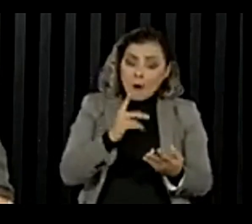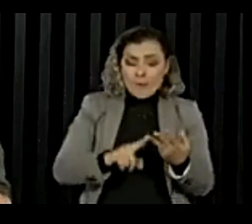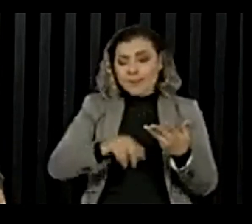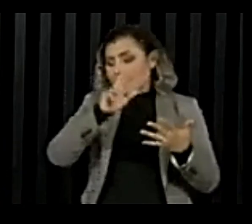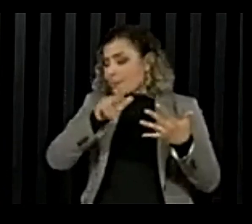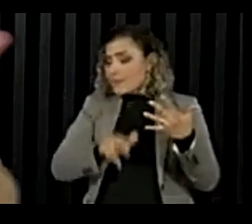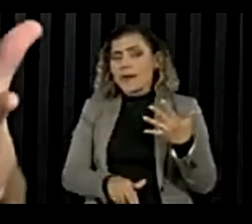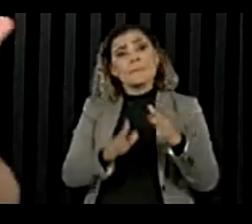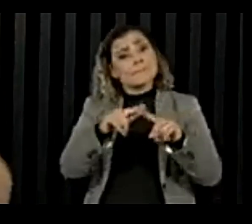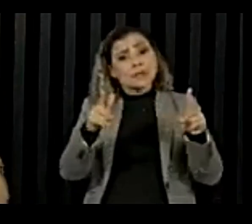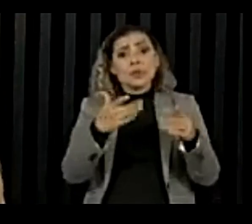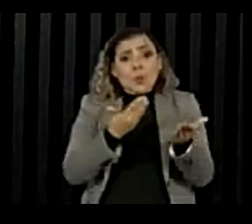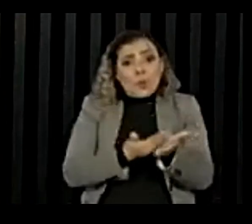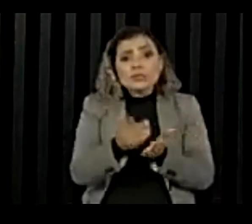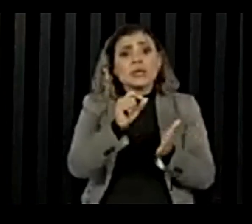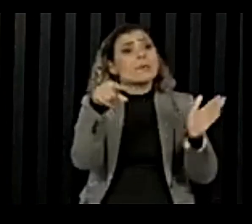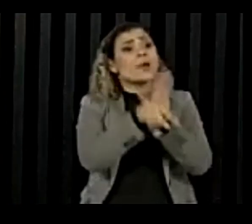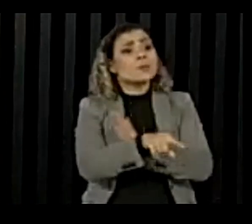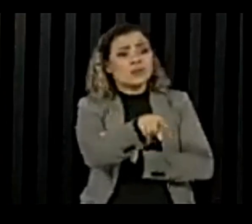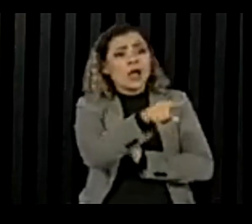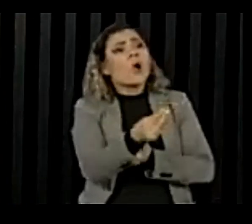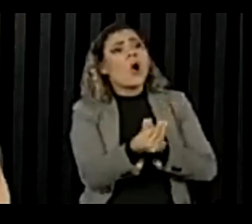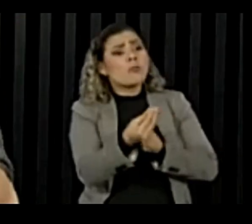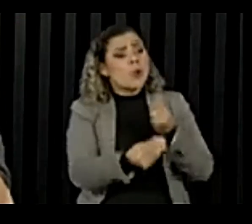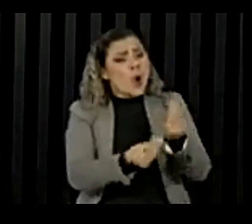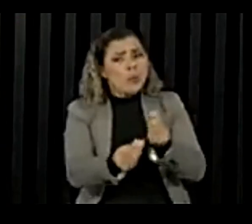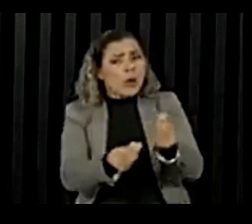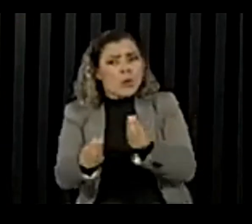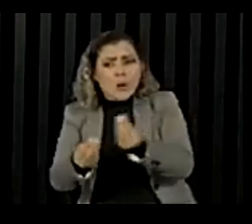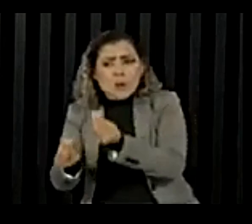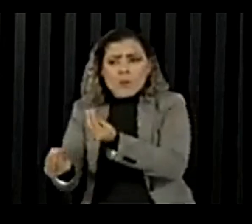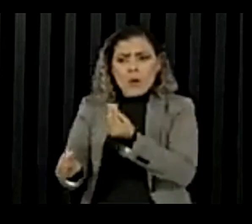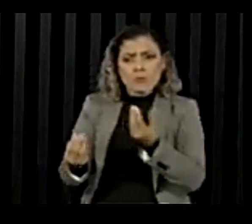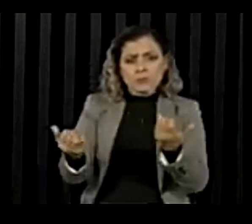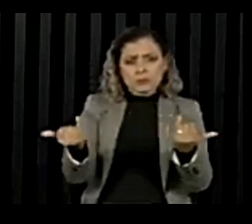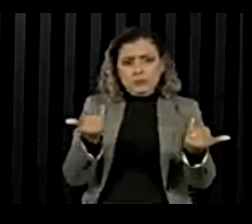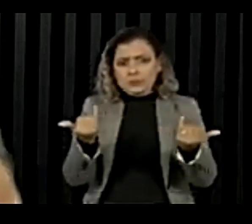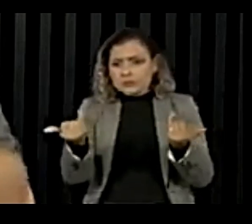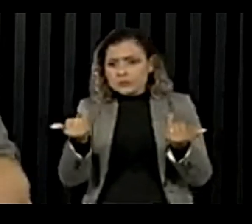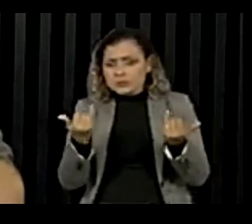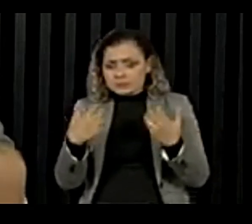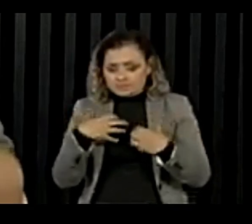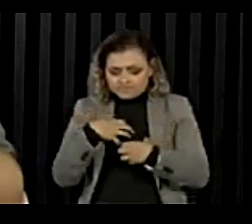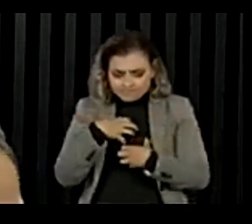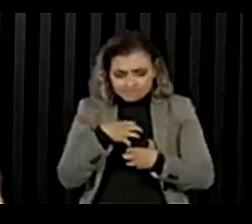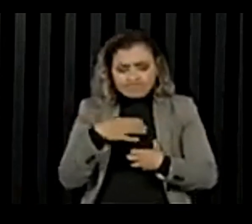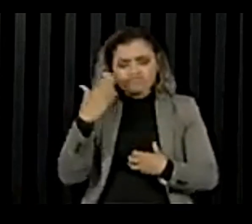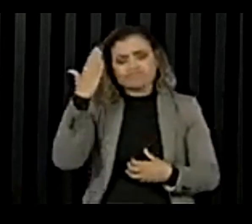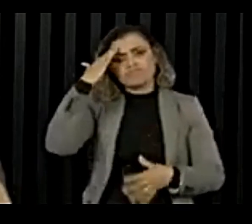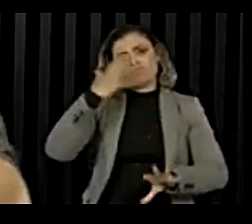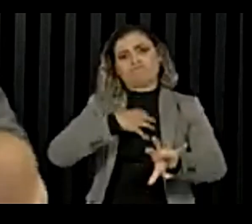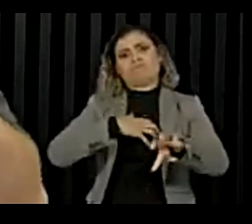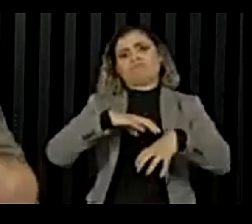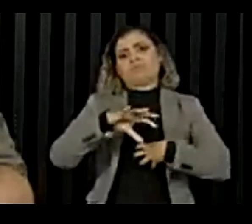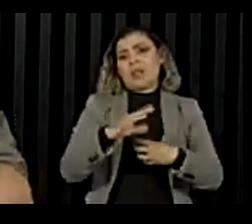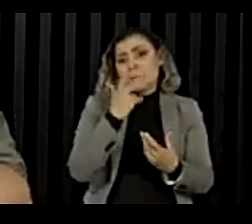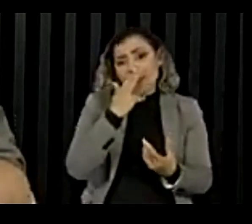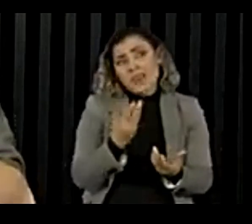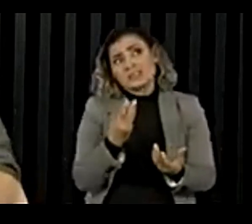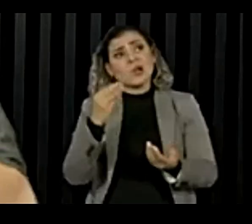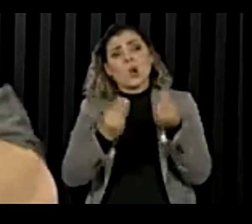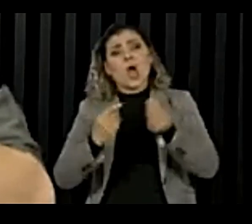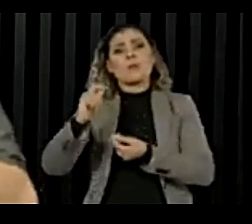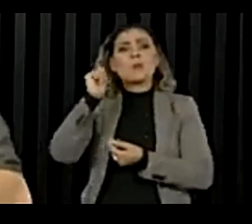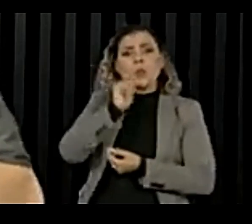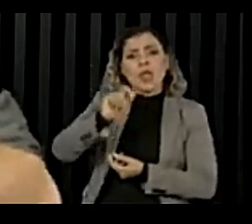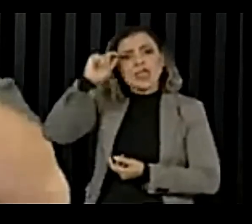eu passei a ouvir só isso, perguntar como é ser você, o que você sofre no dia a dia, como foi o seu passado, como foi crescer sendo ou mulher, ou negro, ou